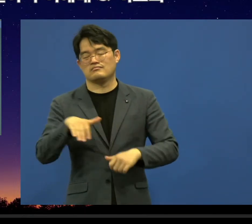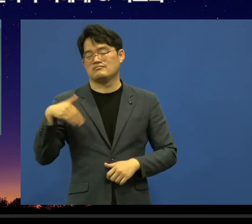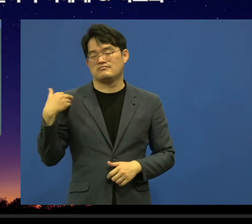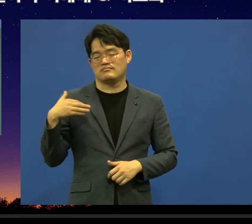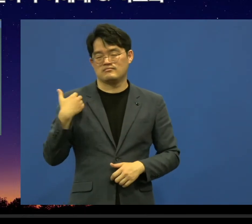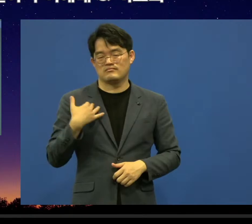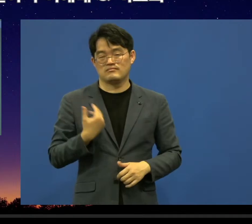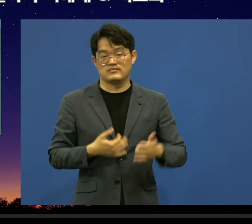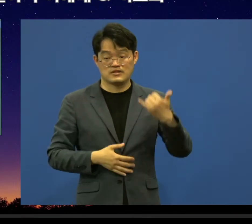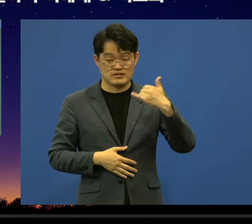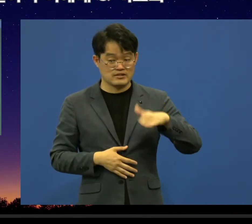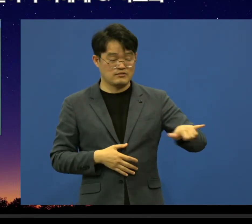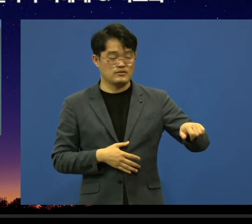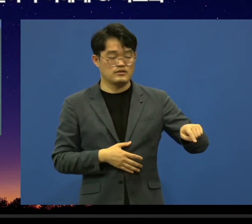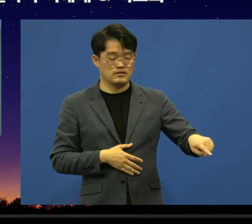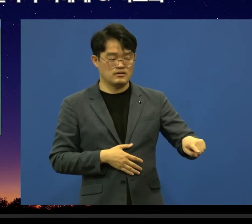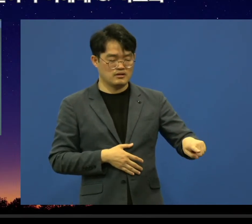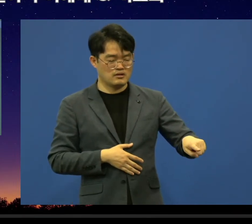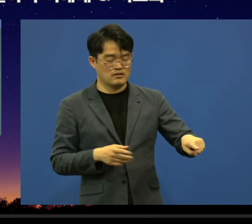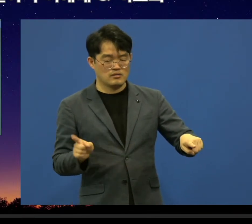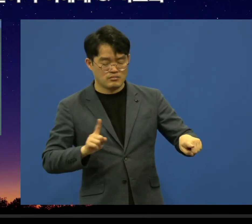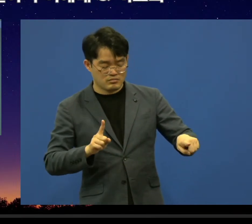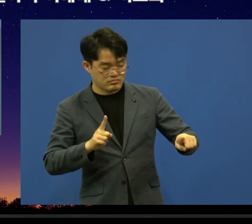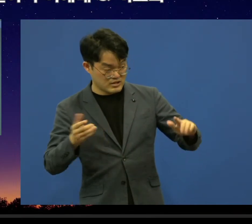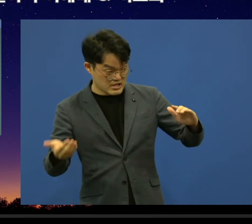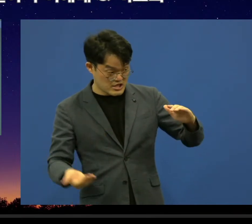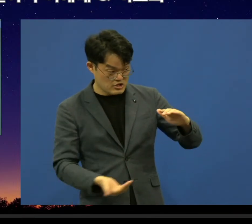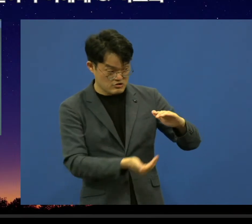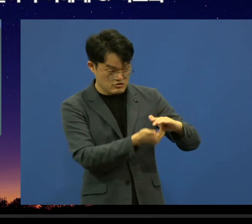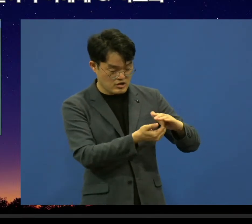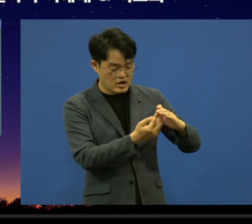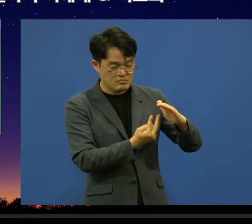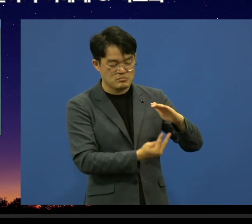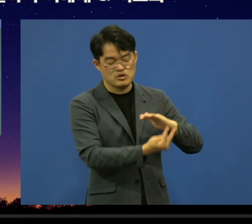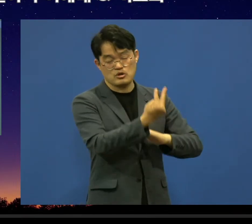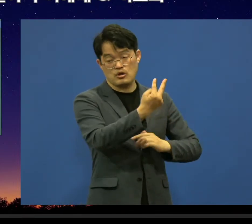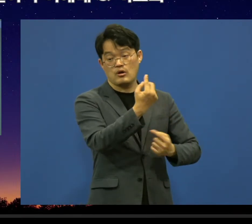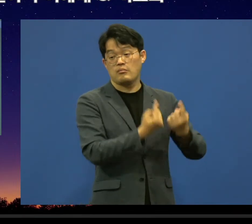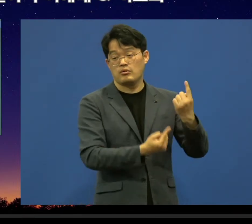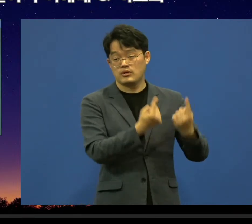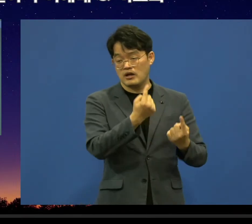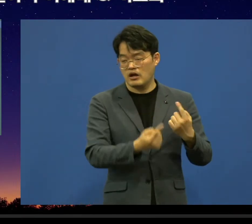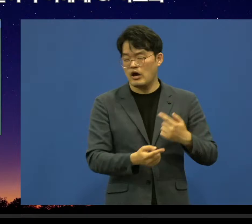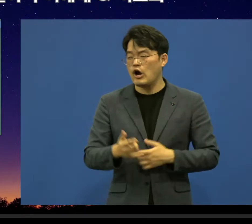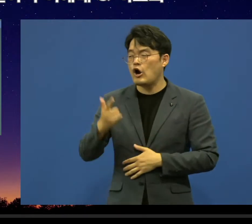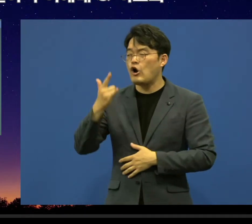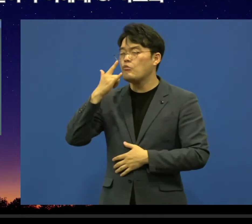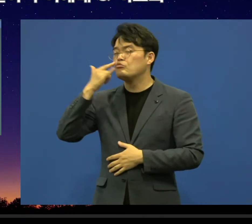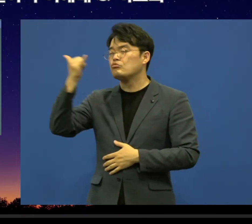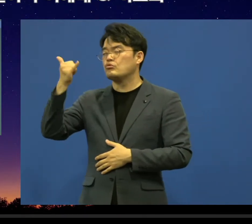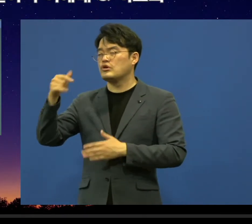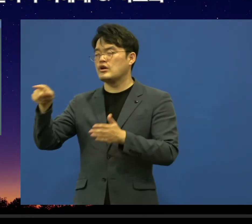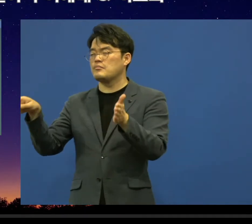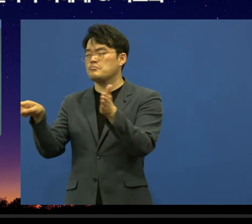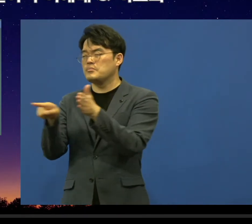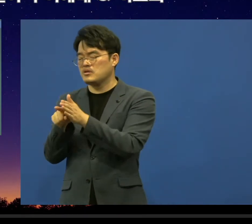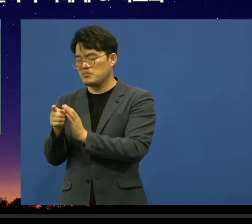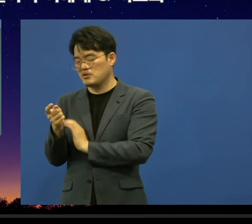자녀가 이룰 수 있는 비전보다 우리 부모의 믿음이 작을 때도